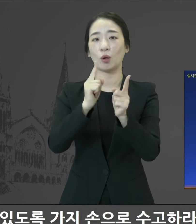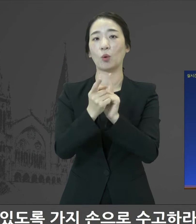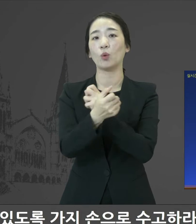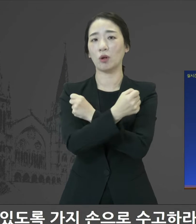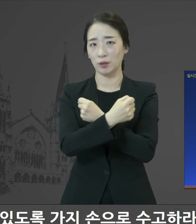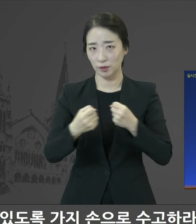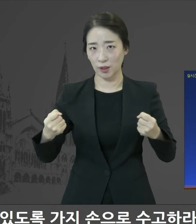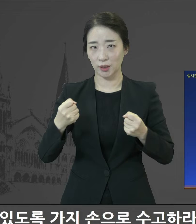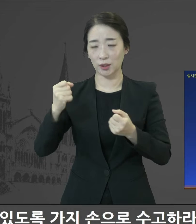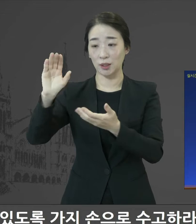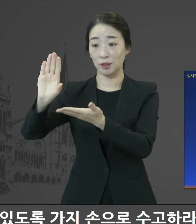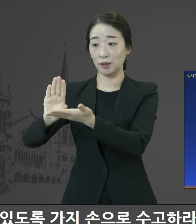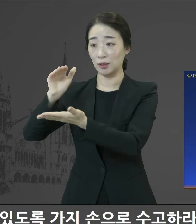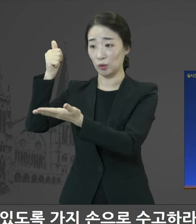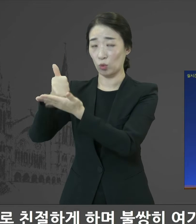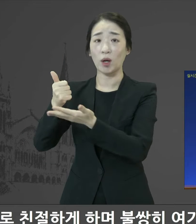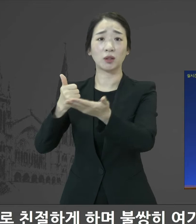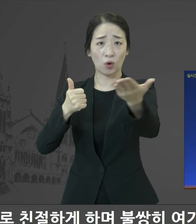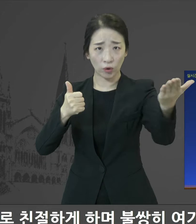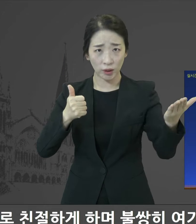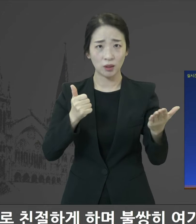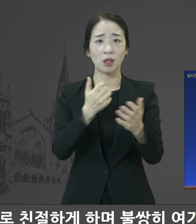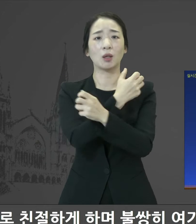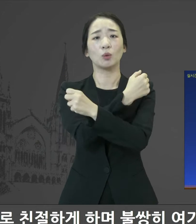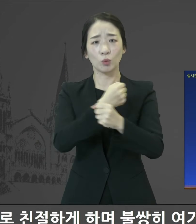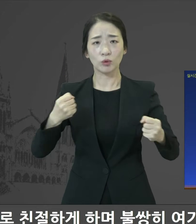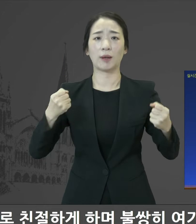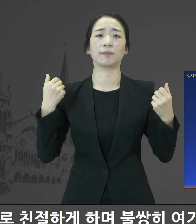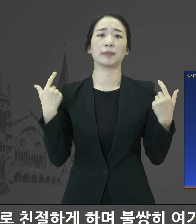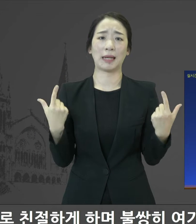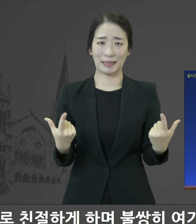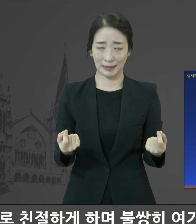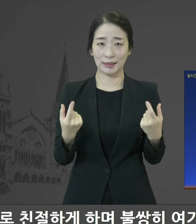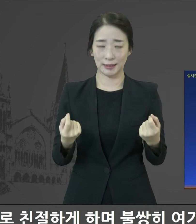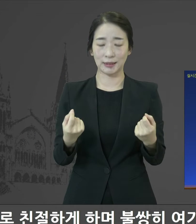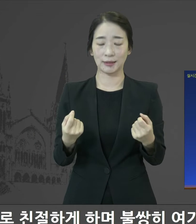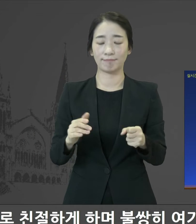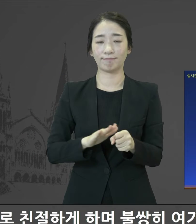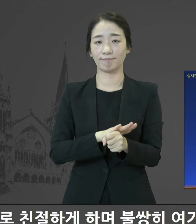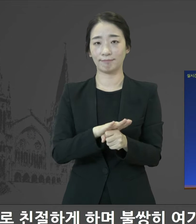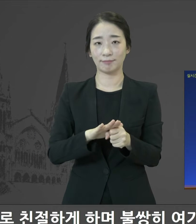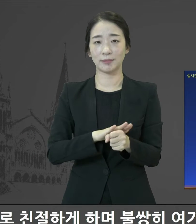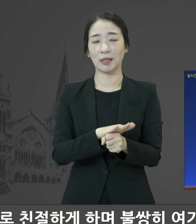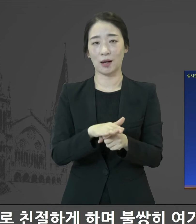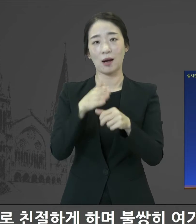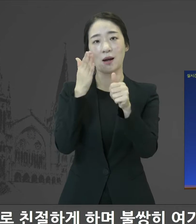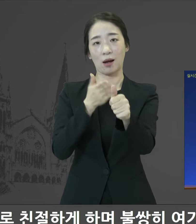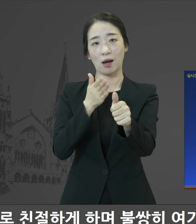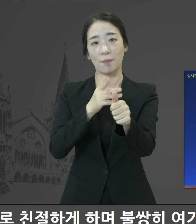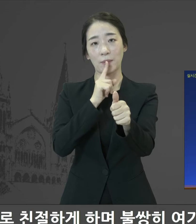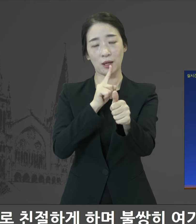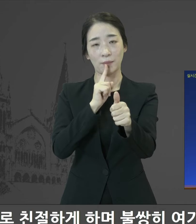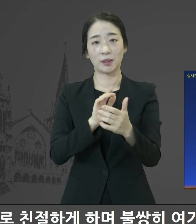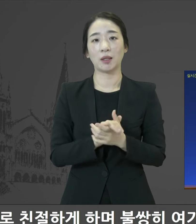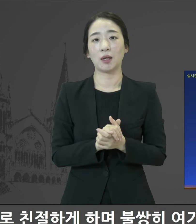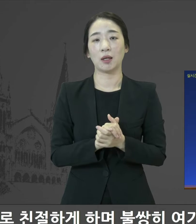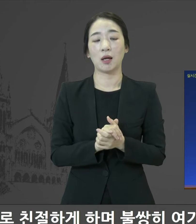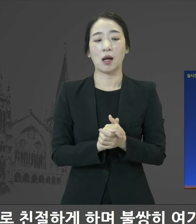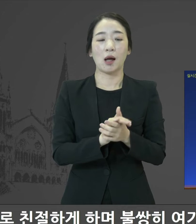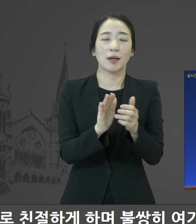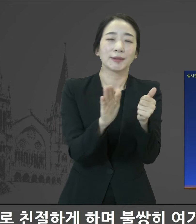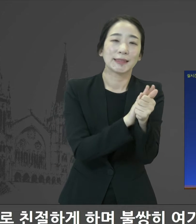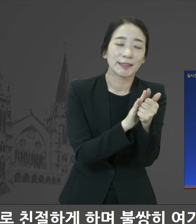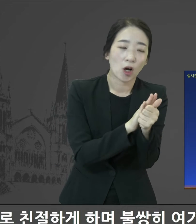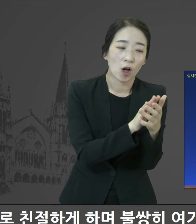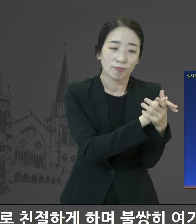그리스도 안에서 너희를 용서하심과 같이 하라. 이게 사랑 가운데 행하는 대표적인 모습입니다. 친절하게 하며